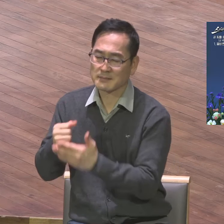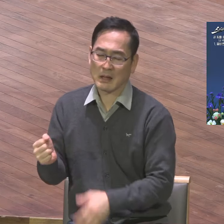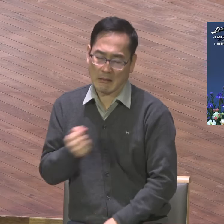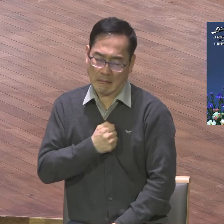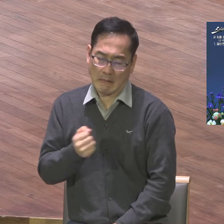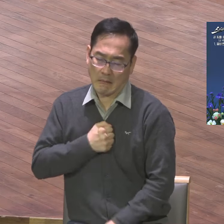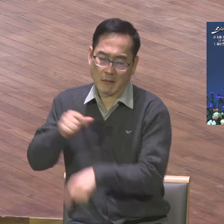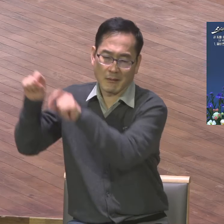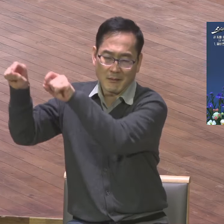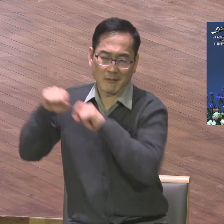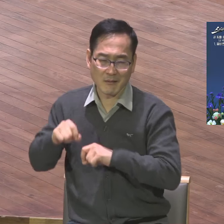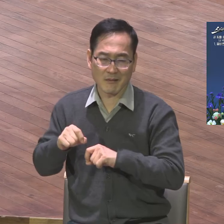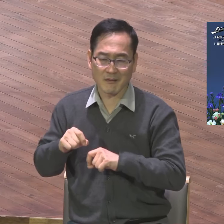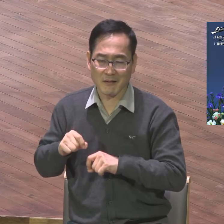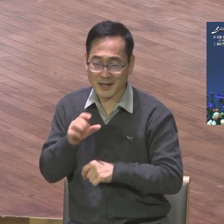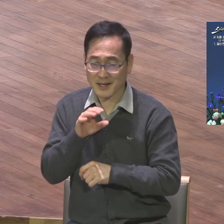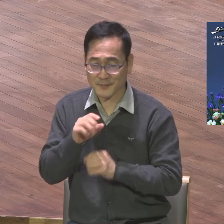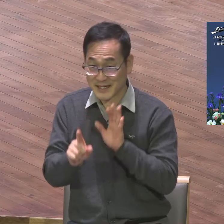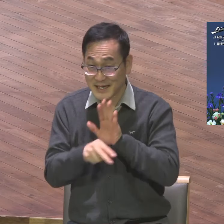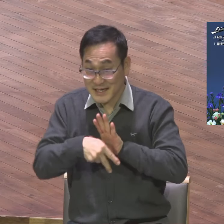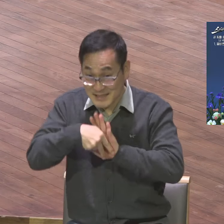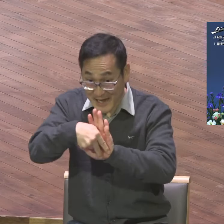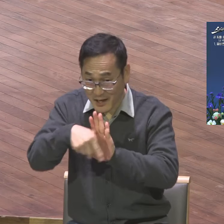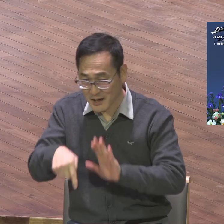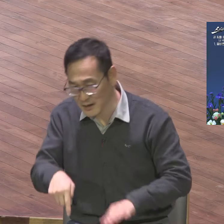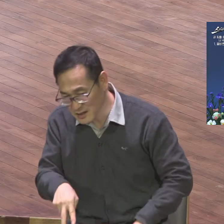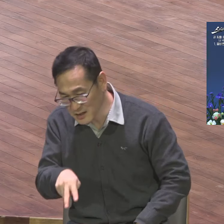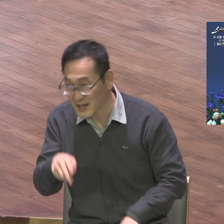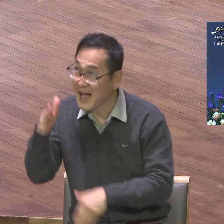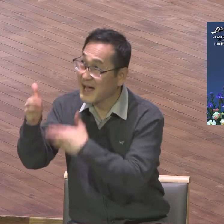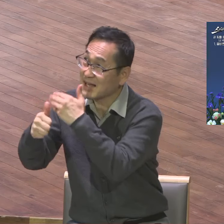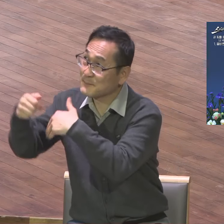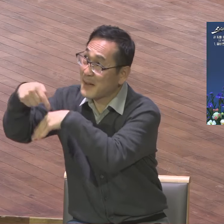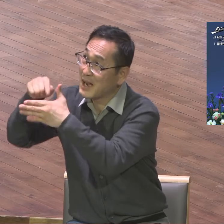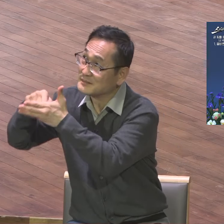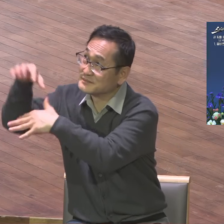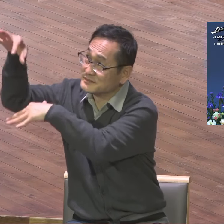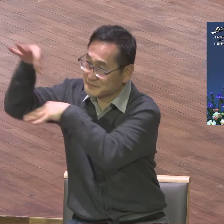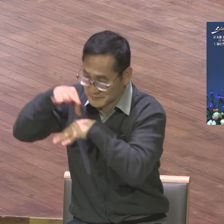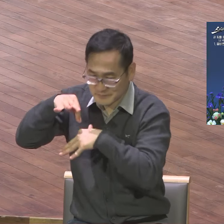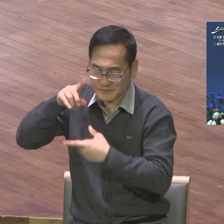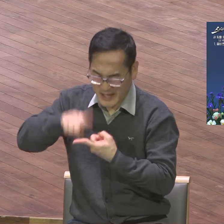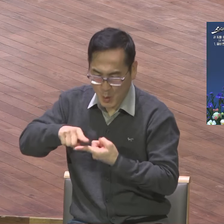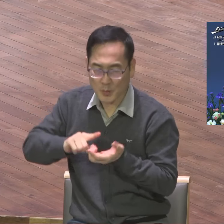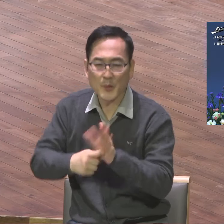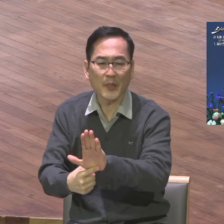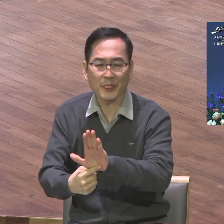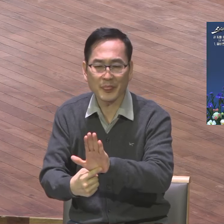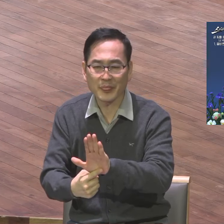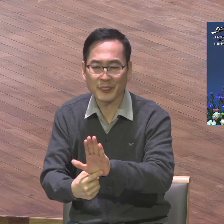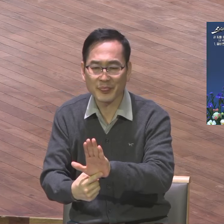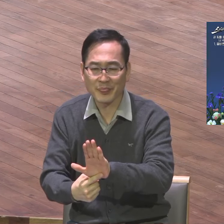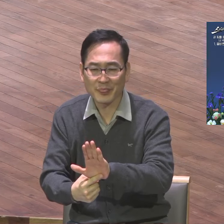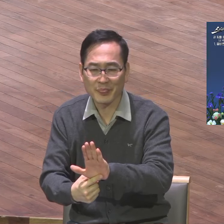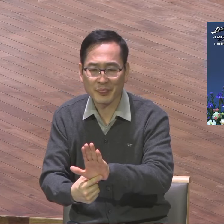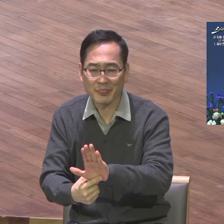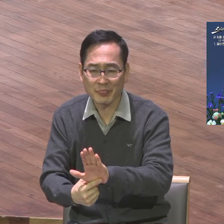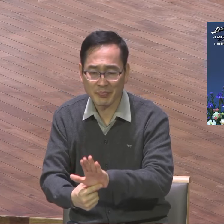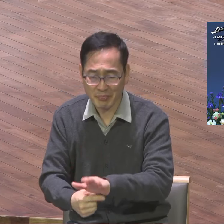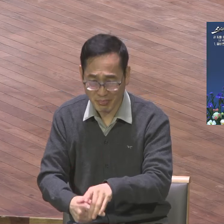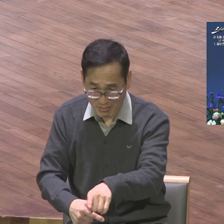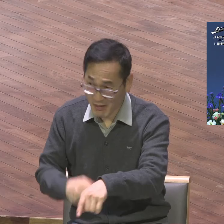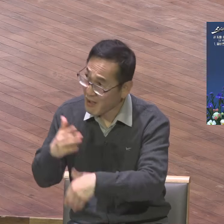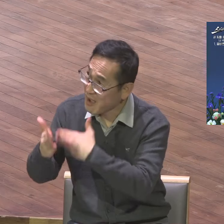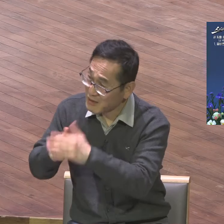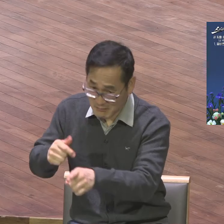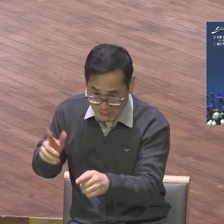탄식이 담겨져 있는 거예요. 왜 그렇게 하나님을 제대로 알지